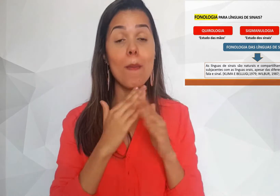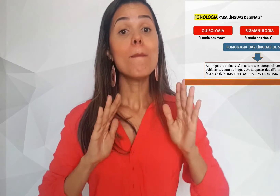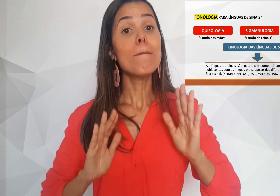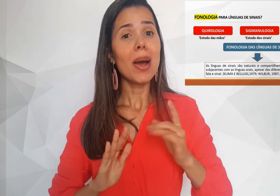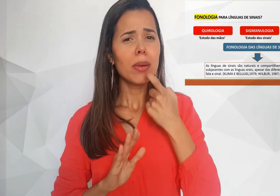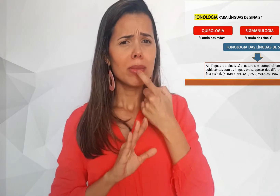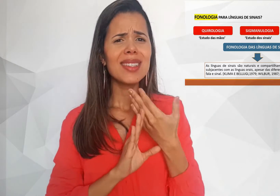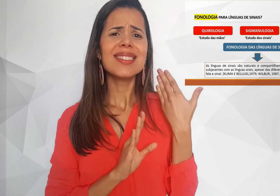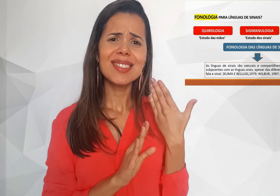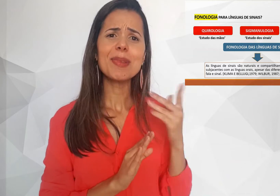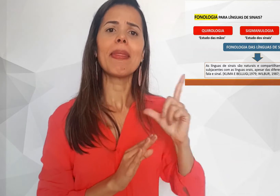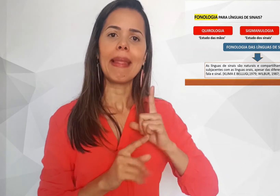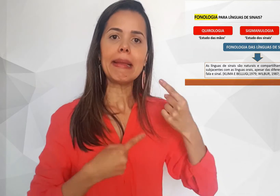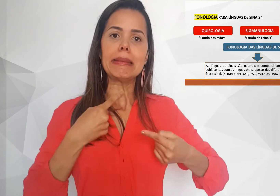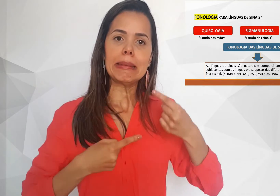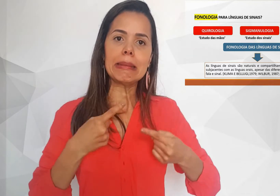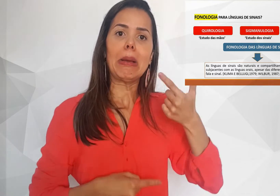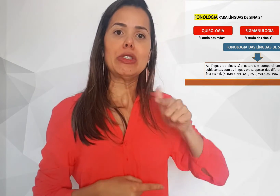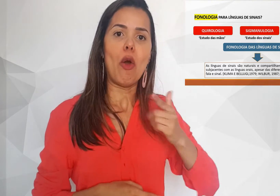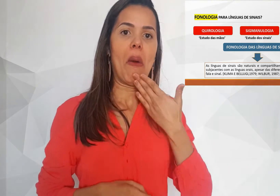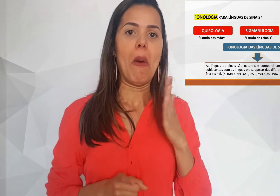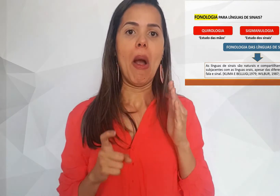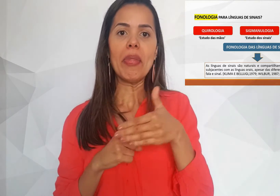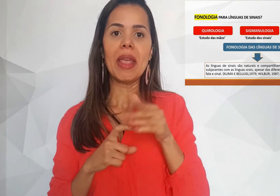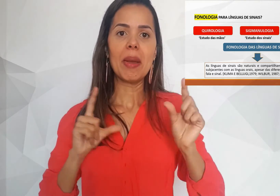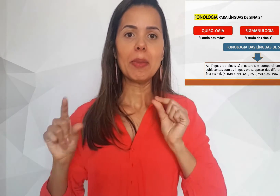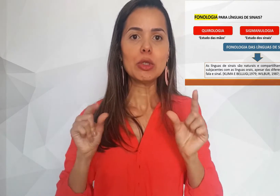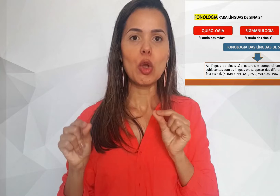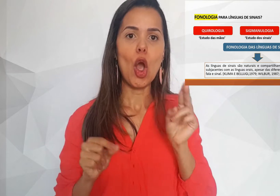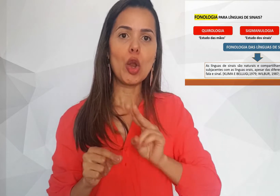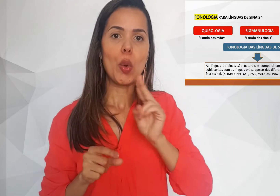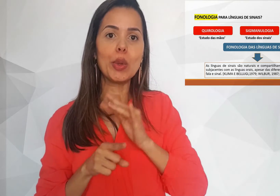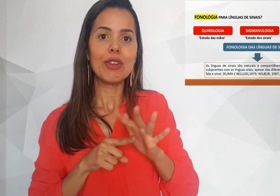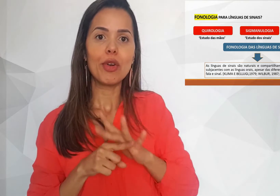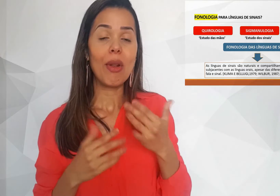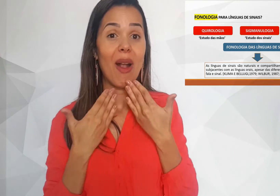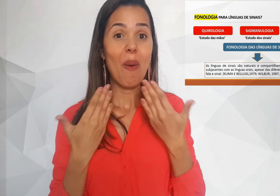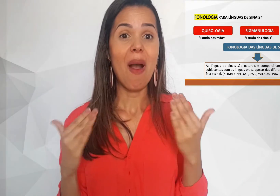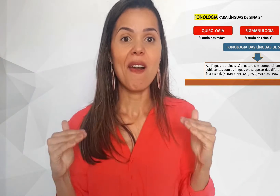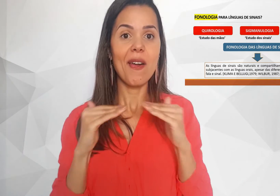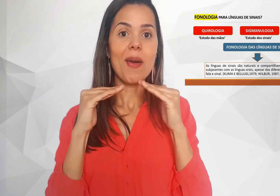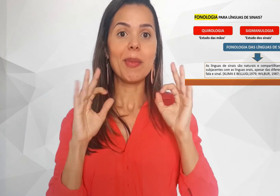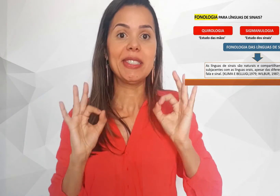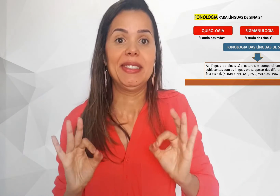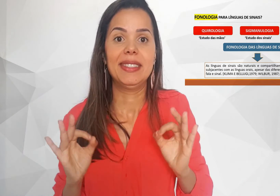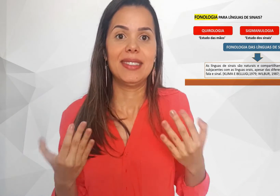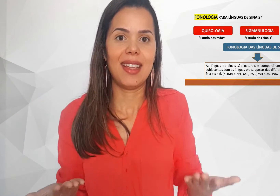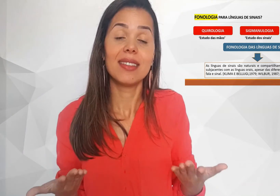estudo das mãos. Mas, recentemente, essa discussão sempre retorna no campo da fonologia das línguas de sinais